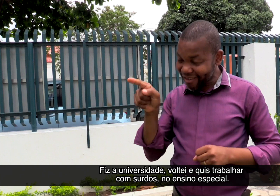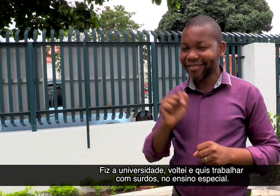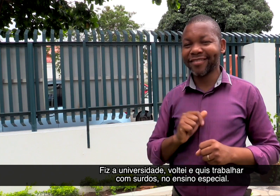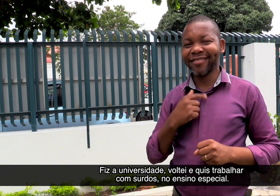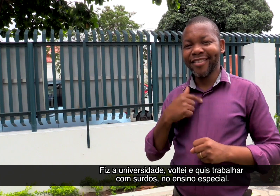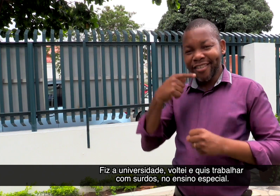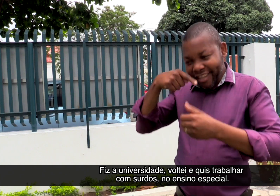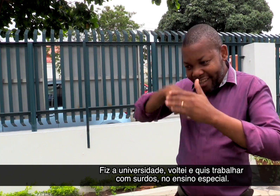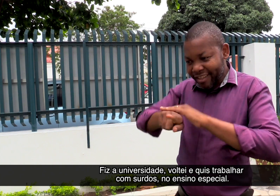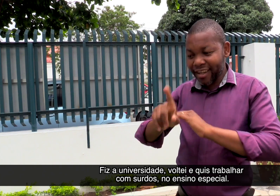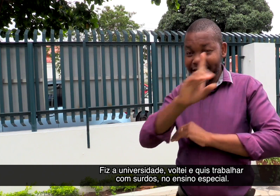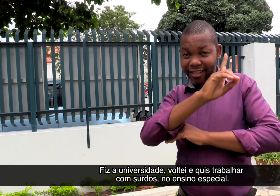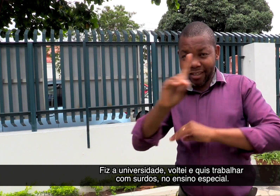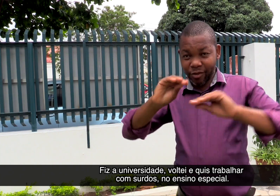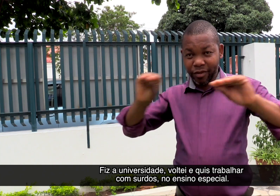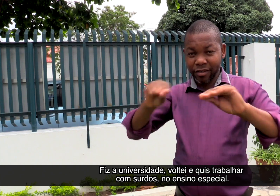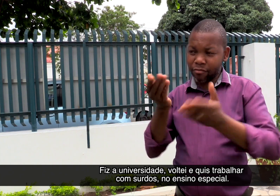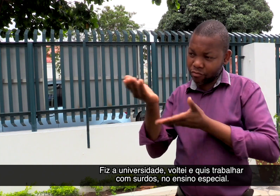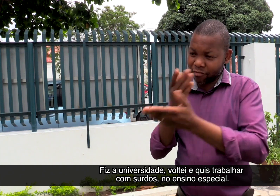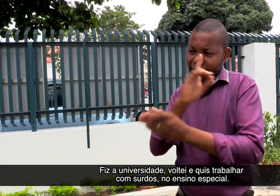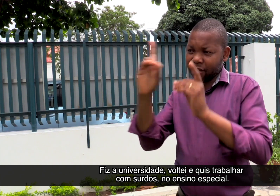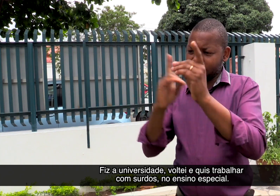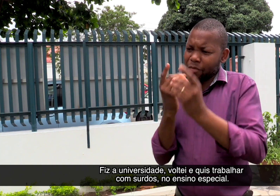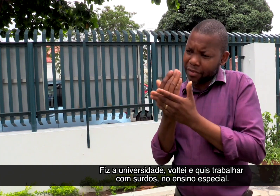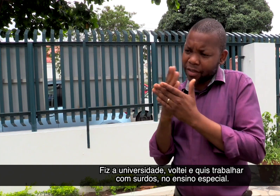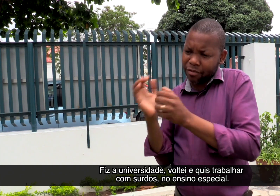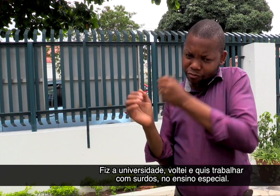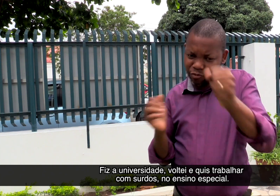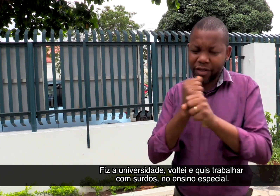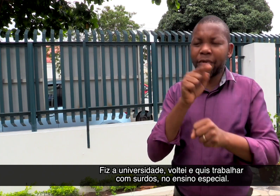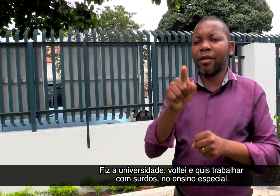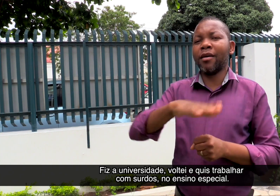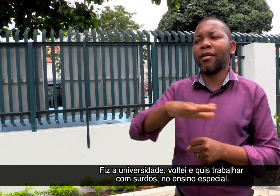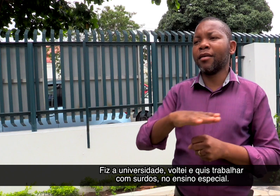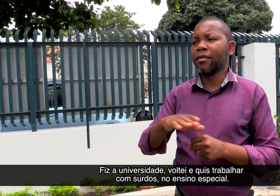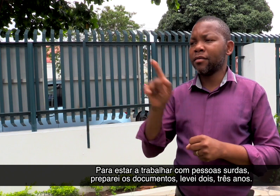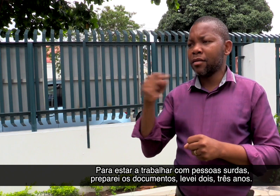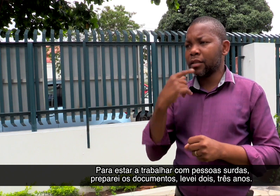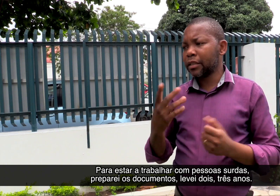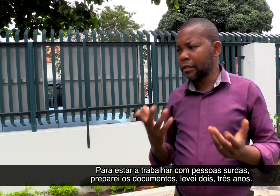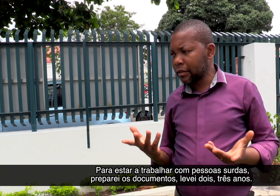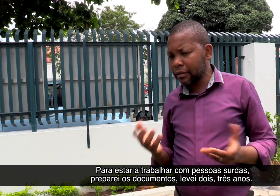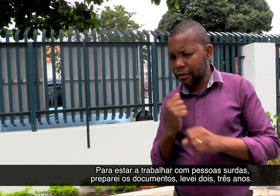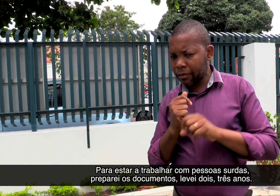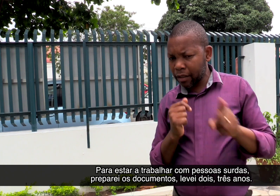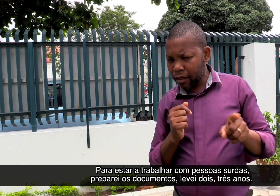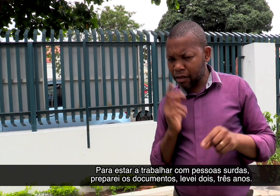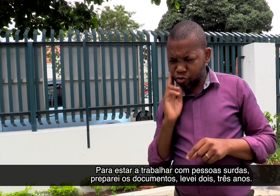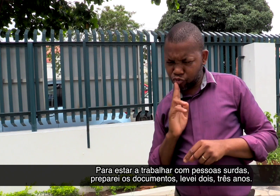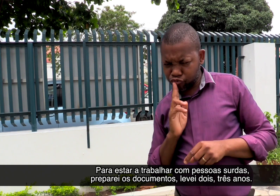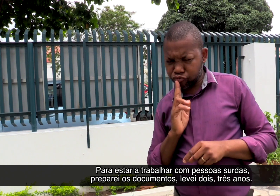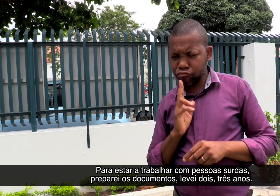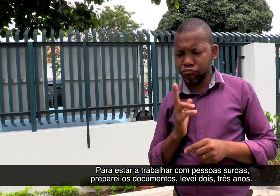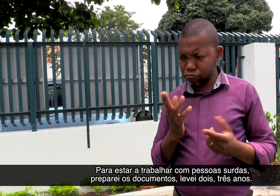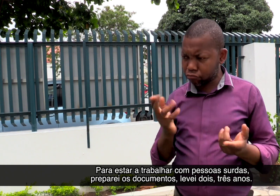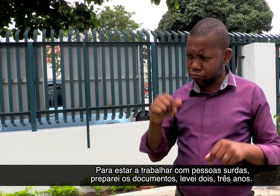quis estar a trabalhar com os surdos, quis estar lá a trabalhar no ensino especial. Então,